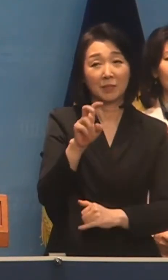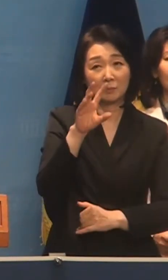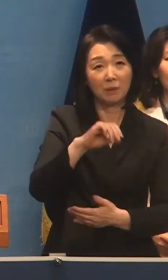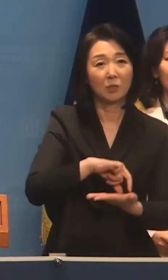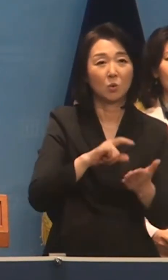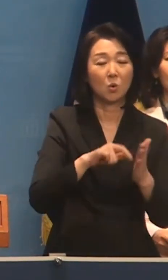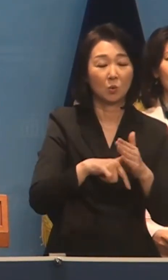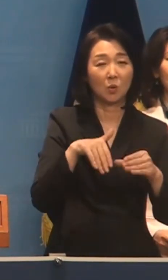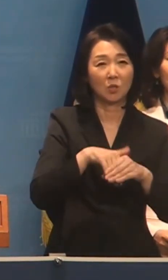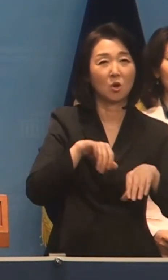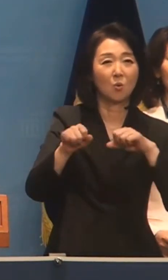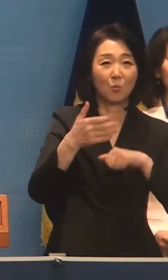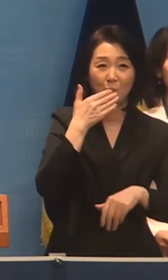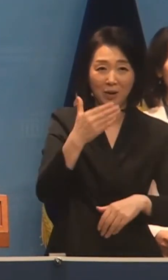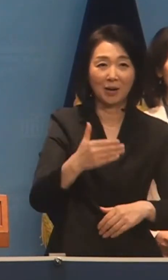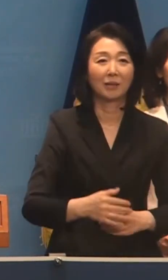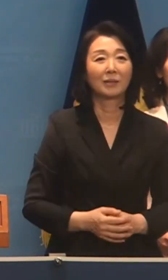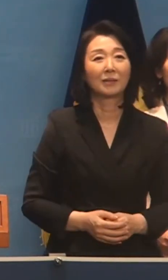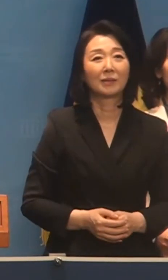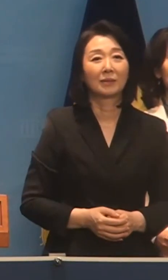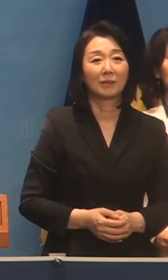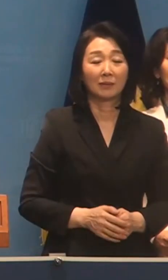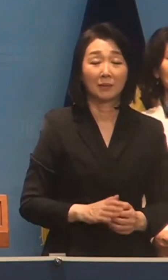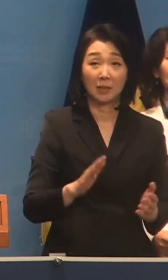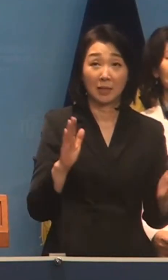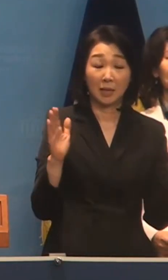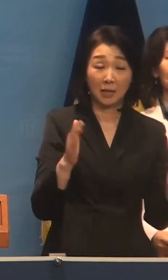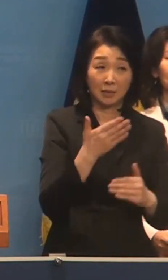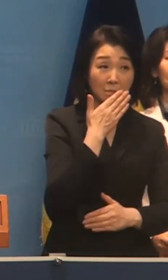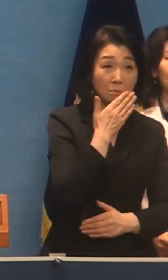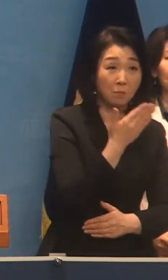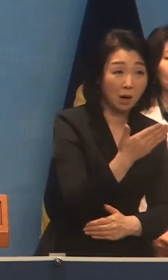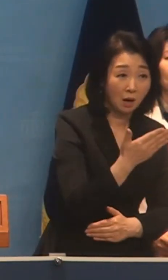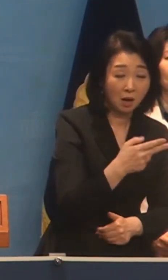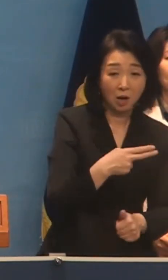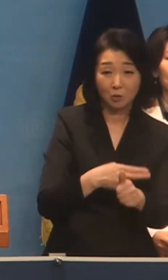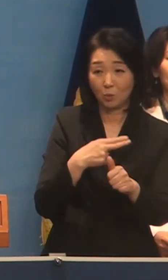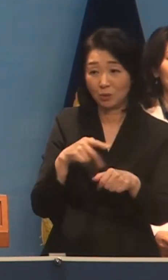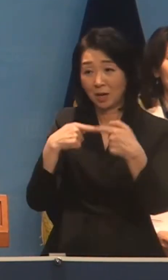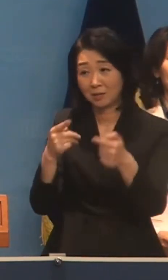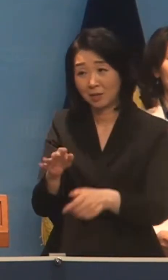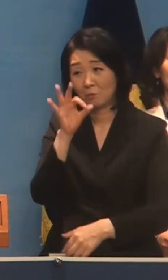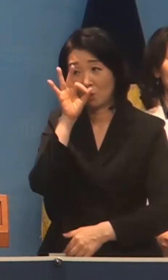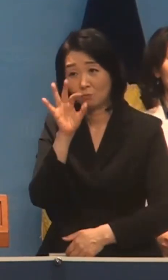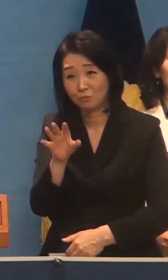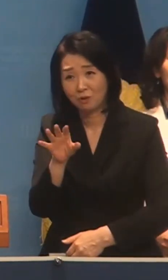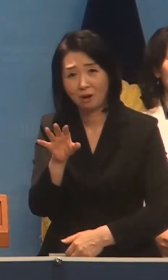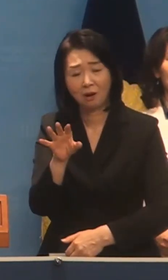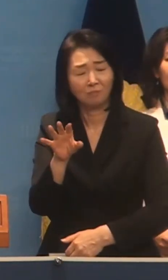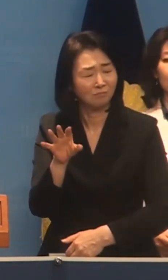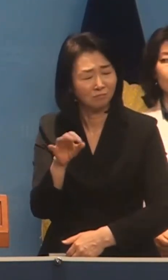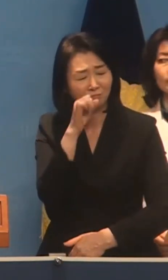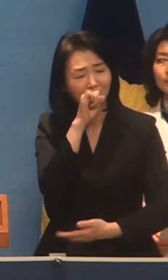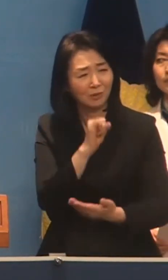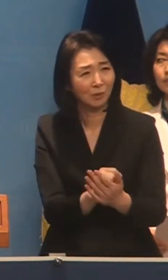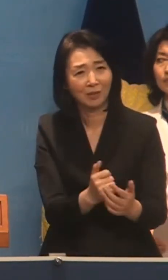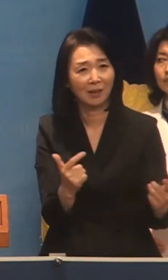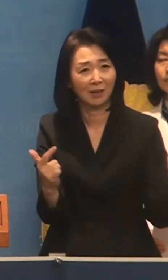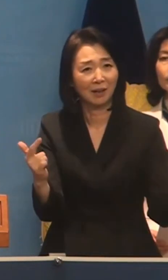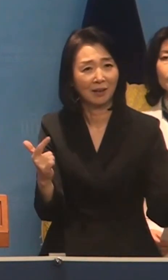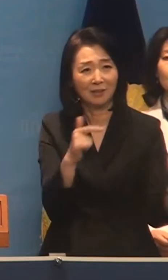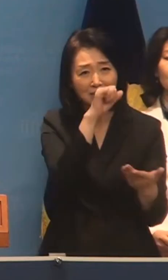명은 선거운동이 가능합니다. 학생은 가능한데 교사는 불가능한 이 상황, 정상이 아닙니다.